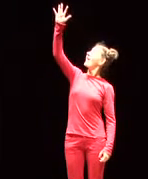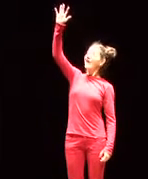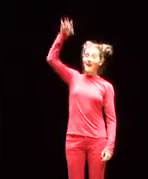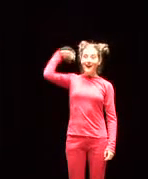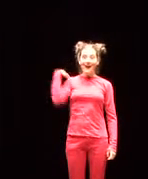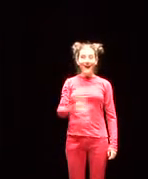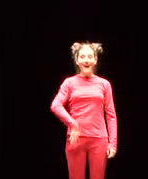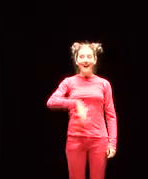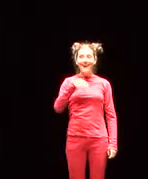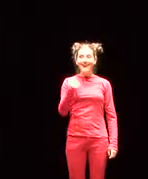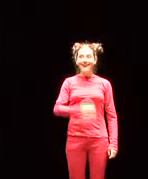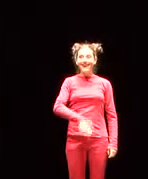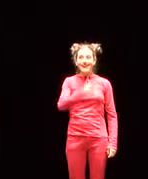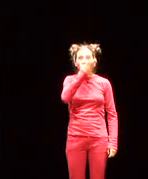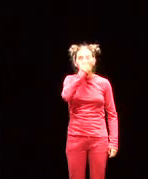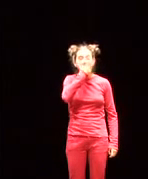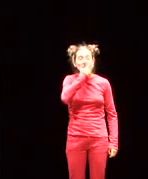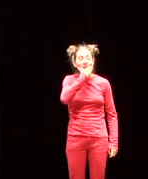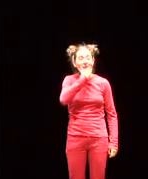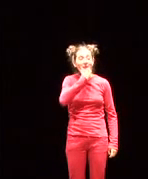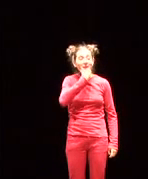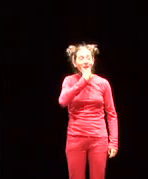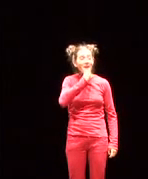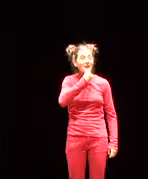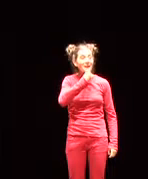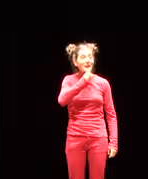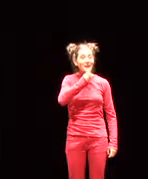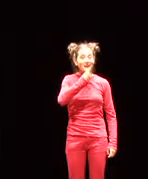haut, aussi beau, si beau.